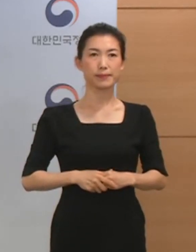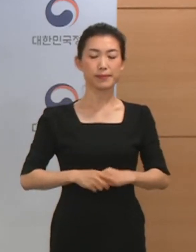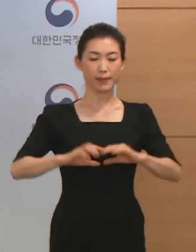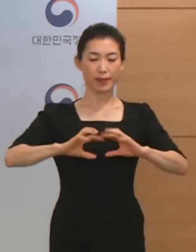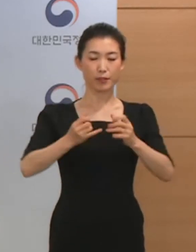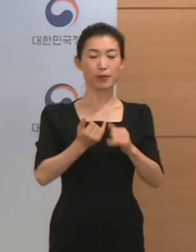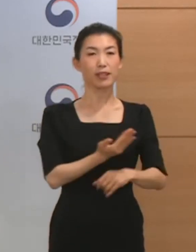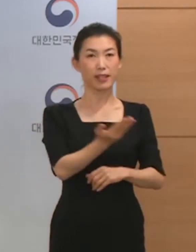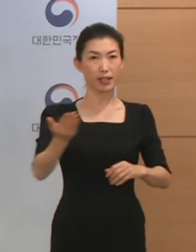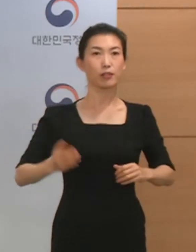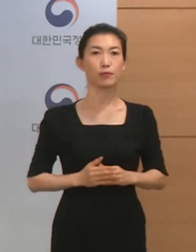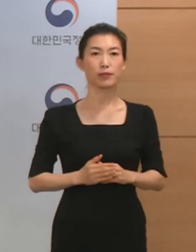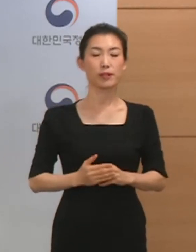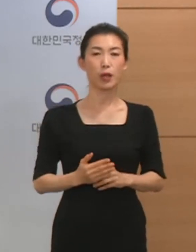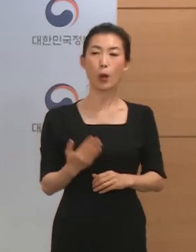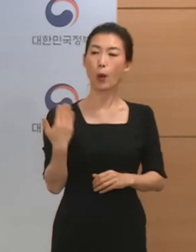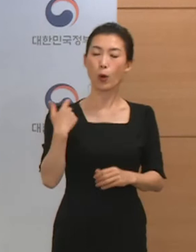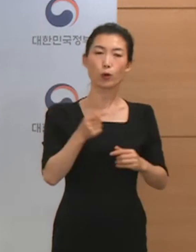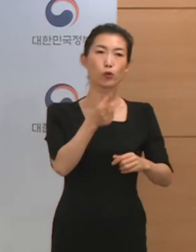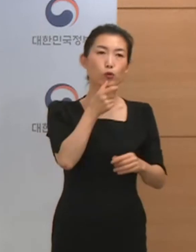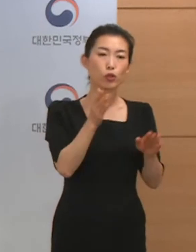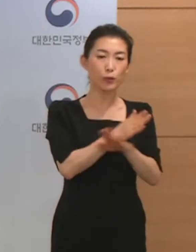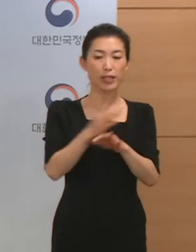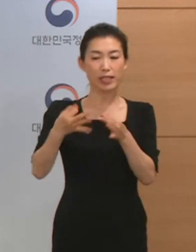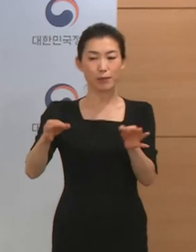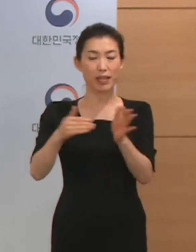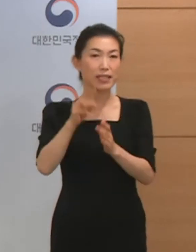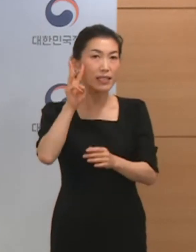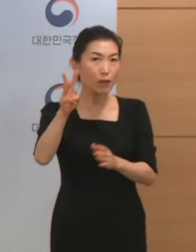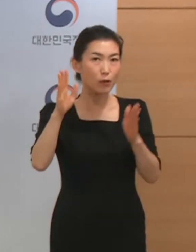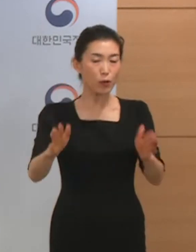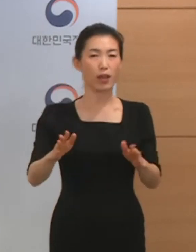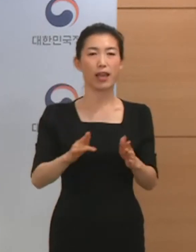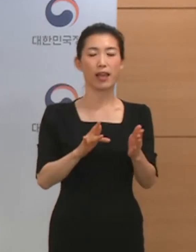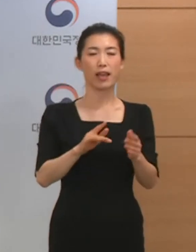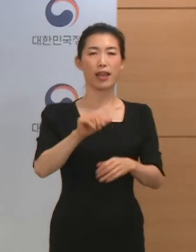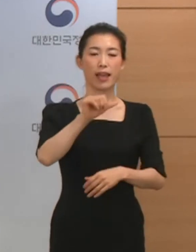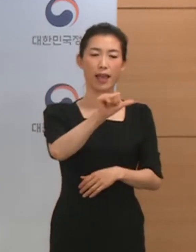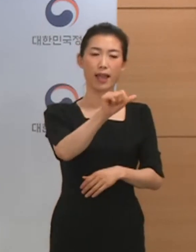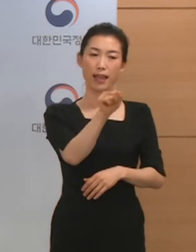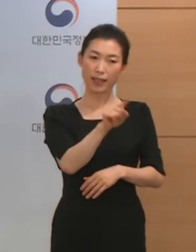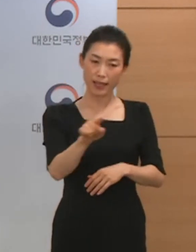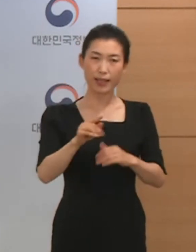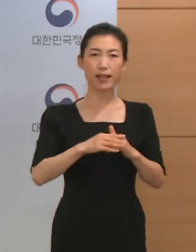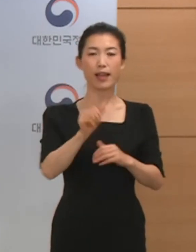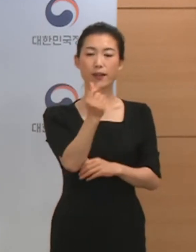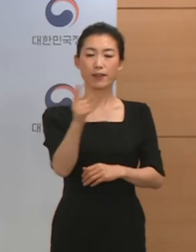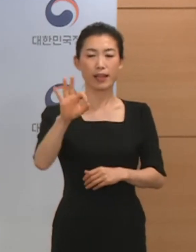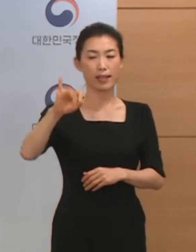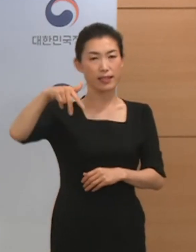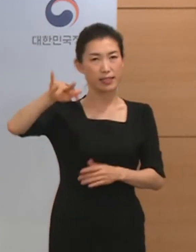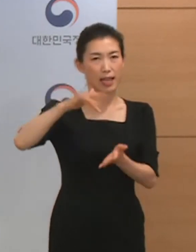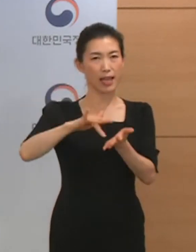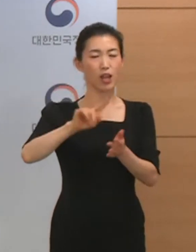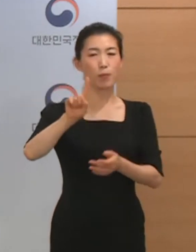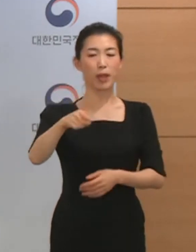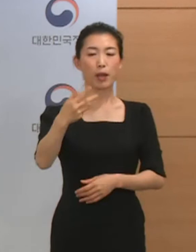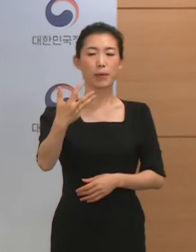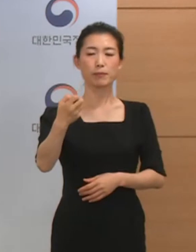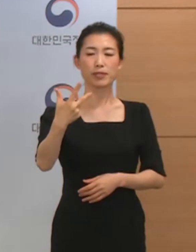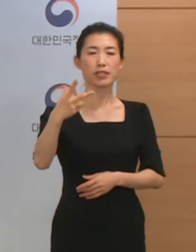국민 여러분, 지난 수요일부터 금요일 3일간 아스트라제네카와 화이자 187만 회분